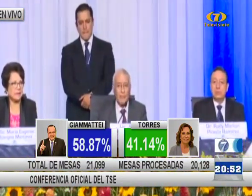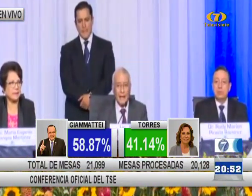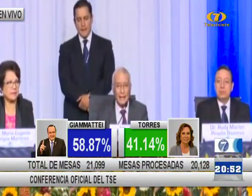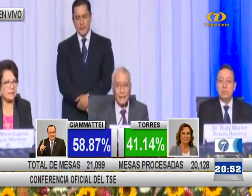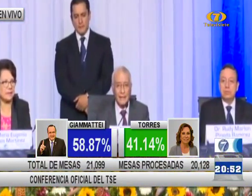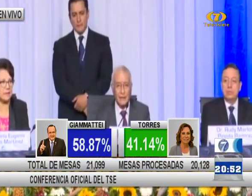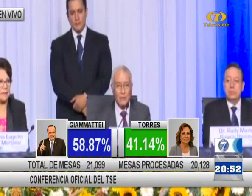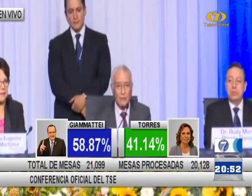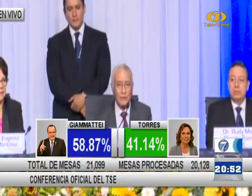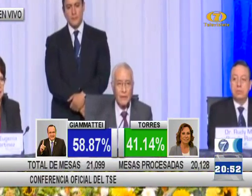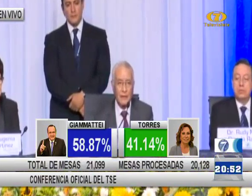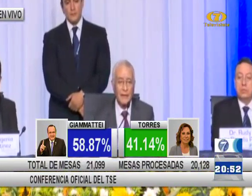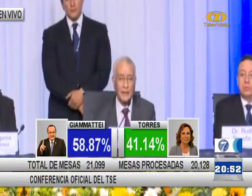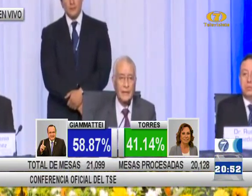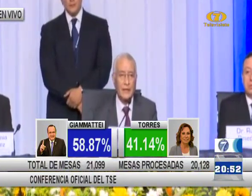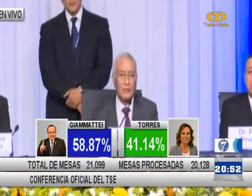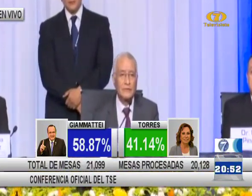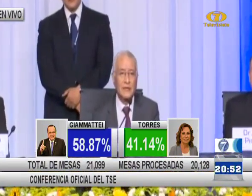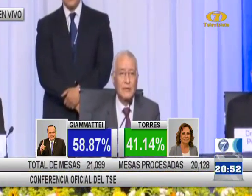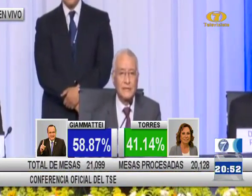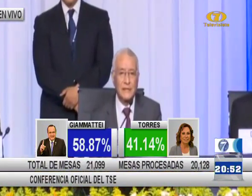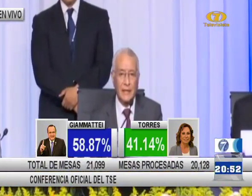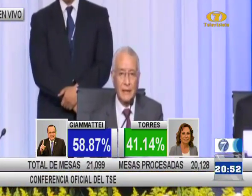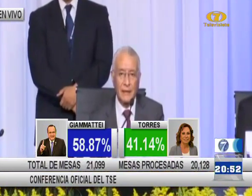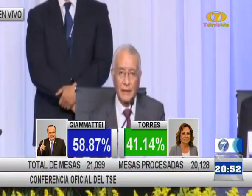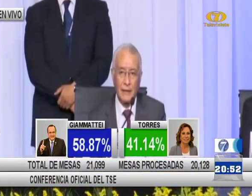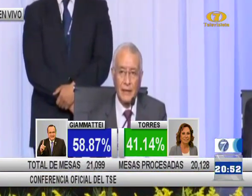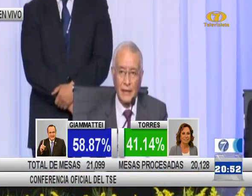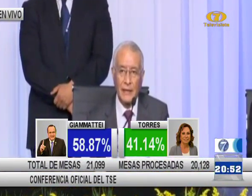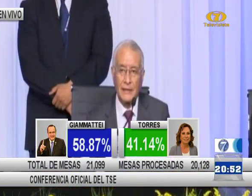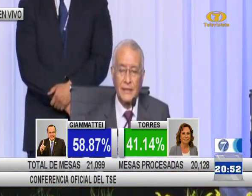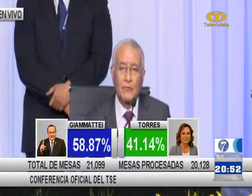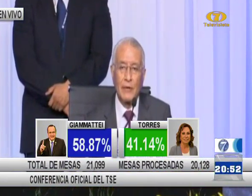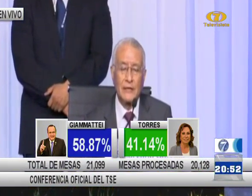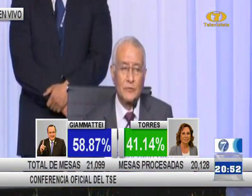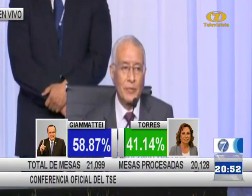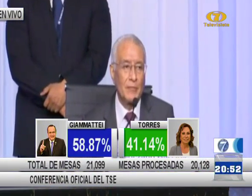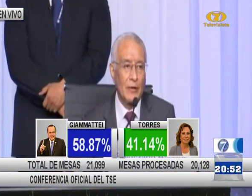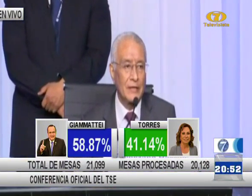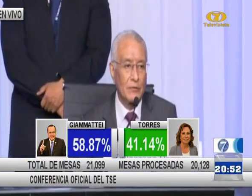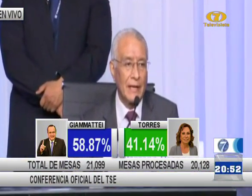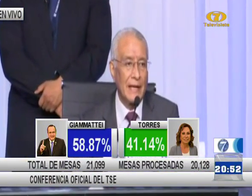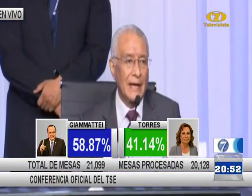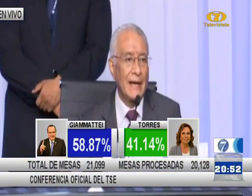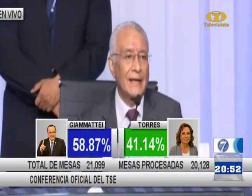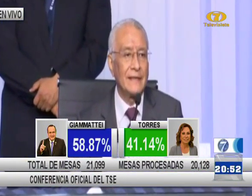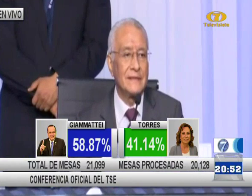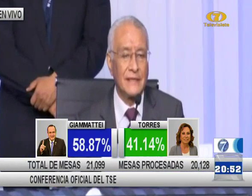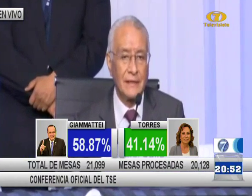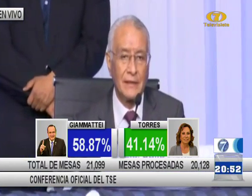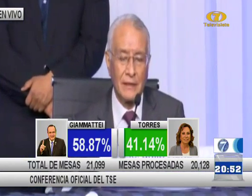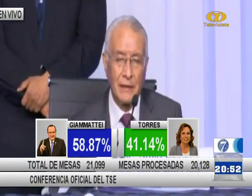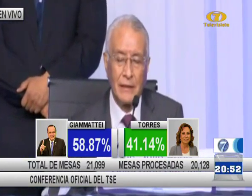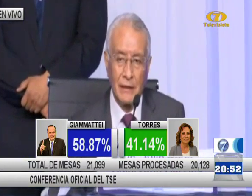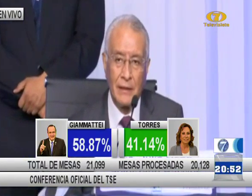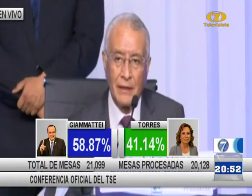mínimo margen de error y en consecuencia el Tribunal Supremo Electoral